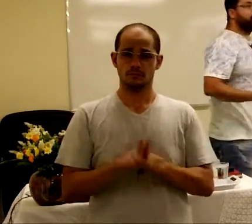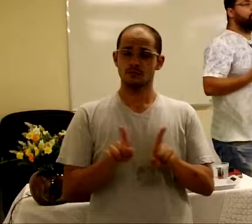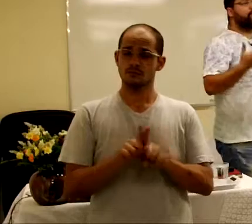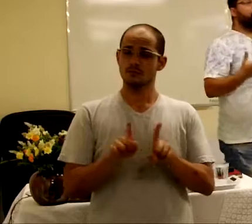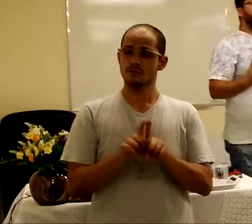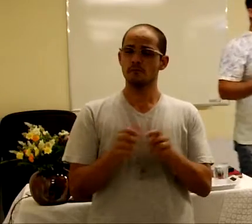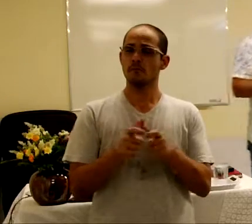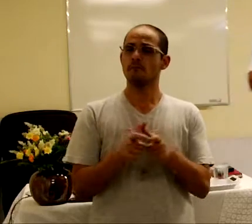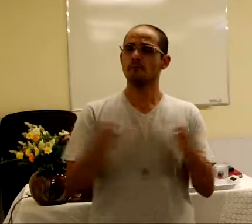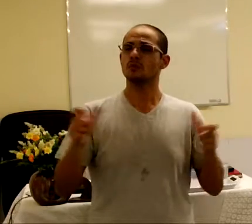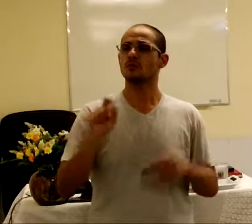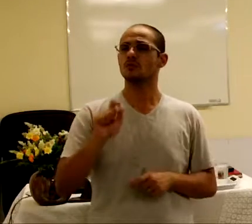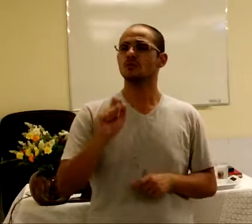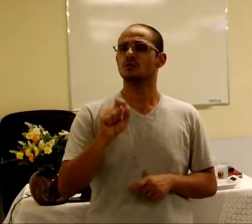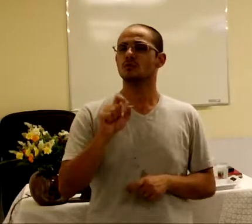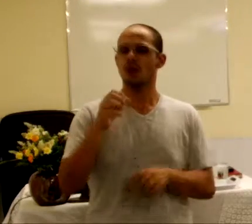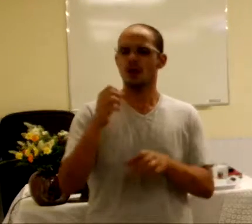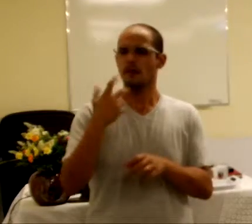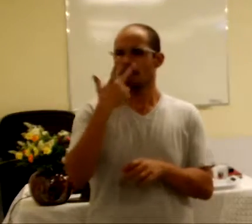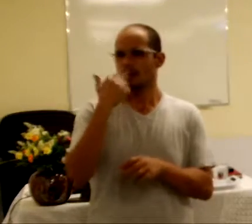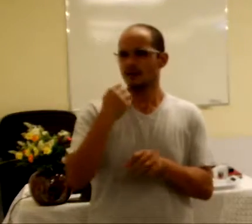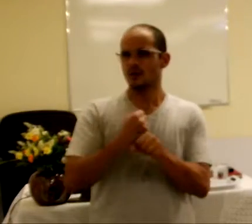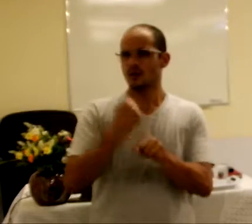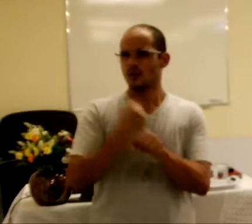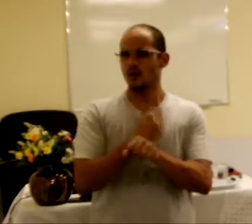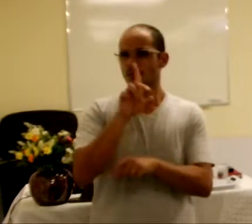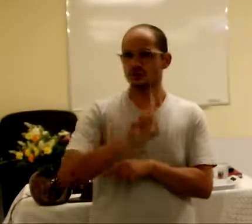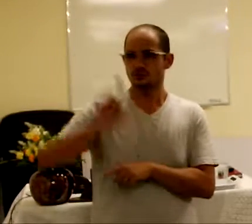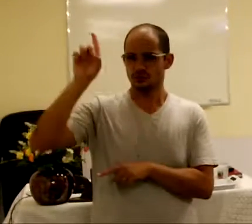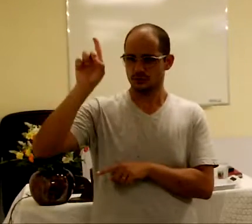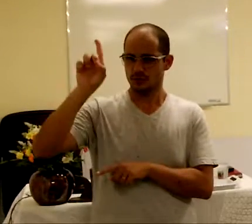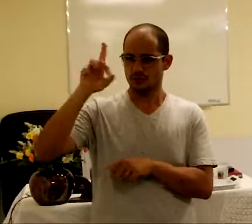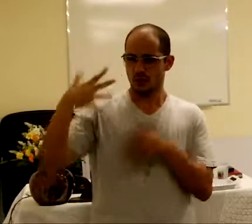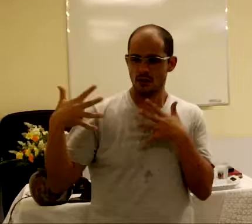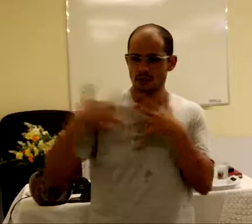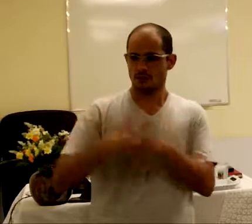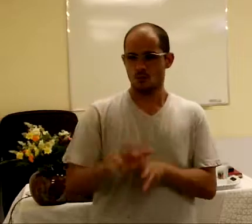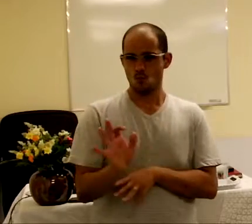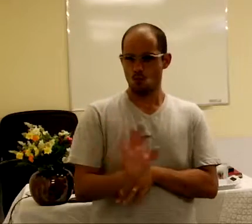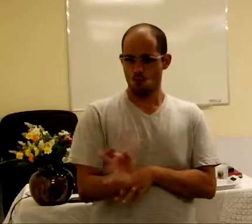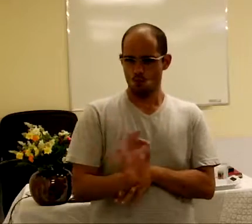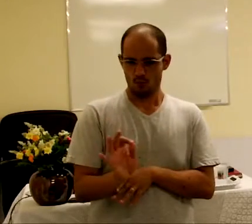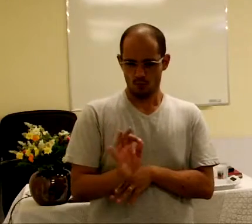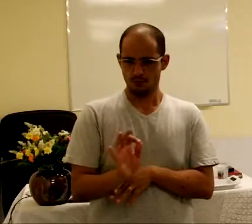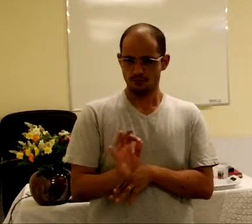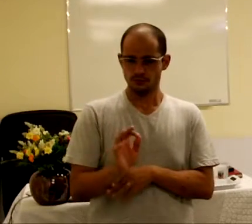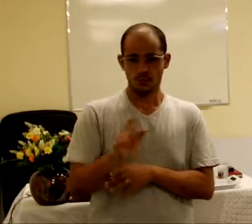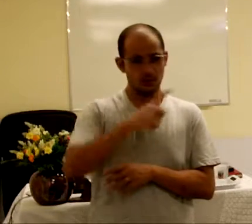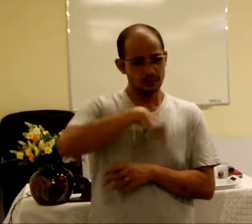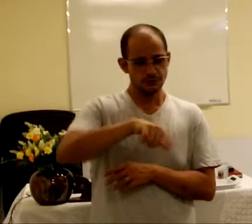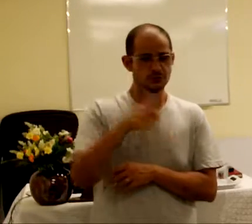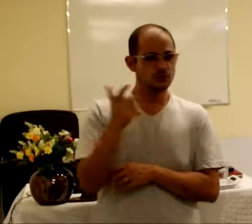Deus elas nos são incômodas, mas para frente, na consequência, nós reconhecemos que aquilo